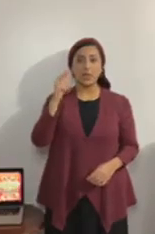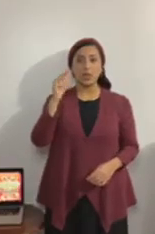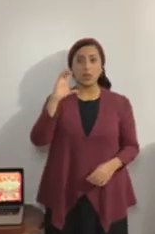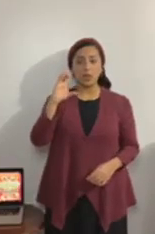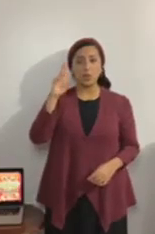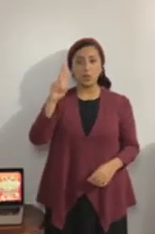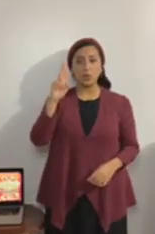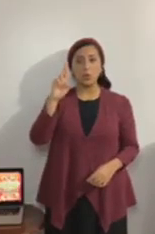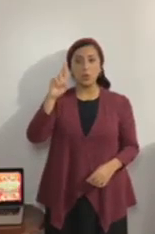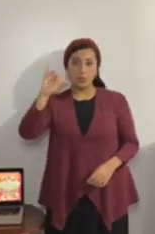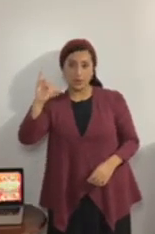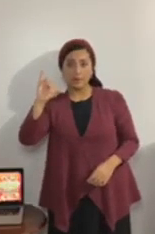hay que poner mucha atención.